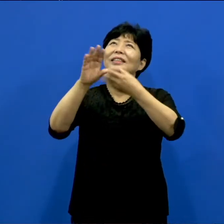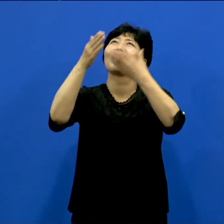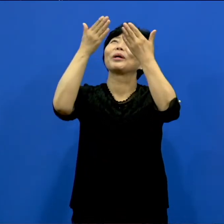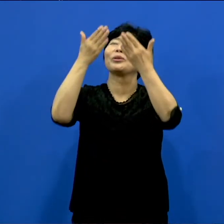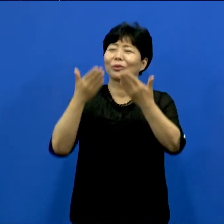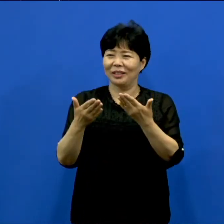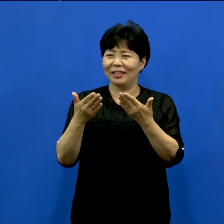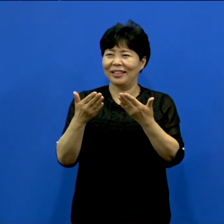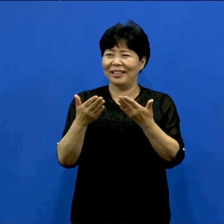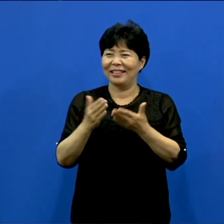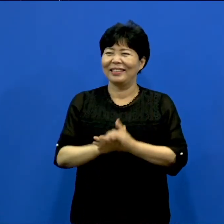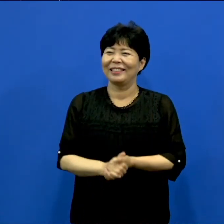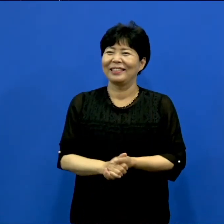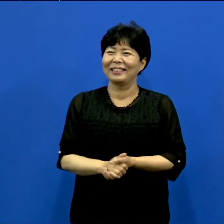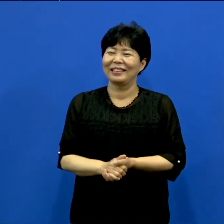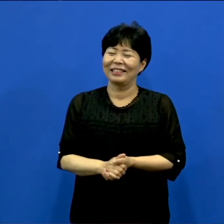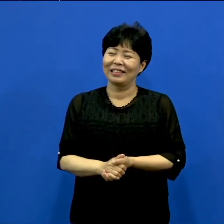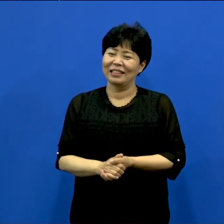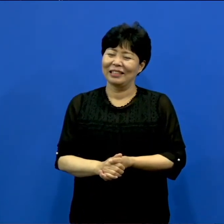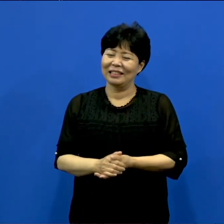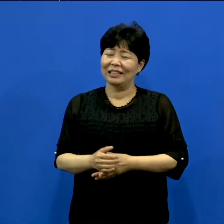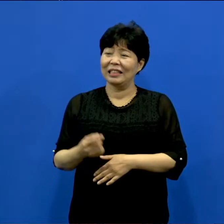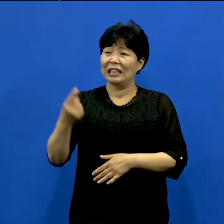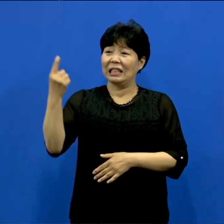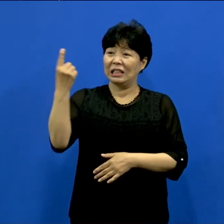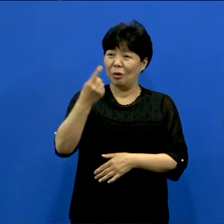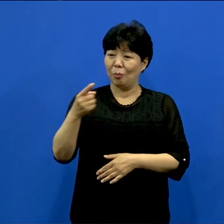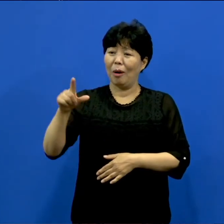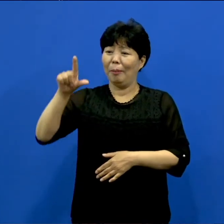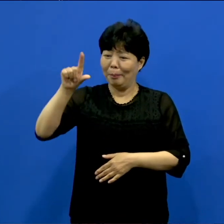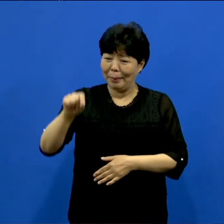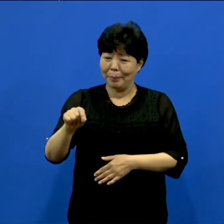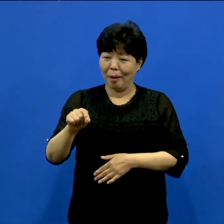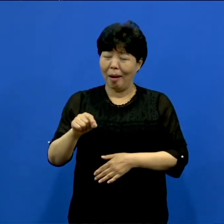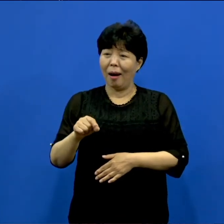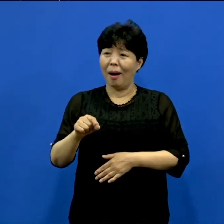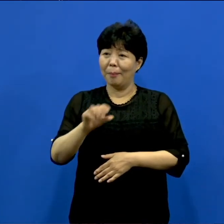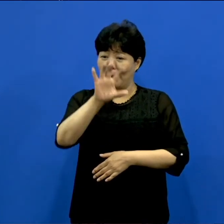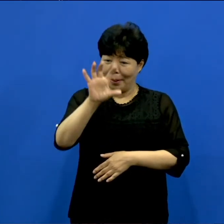와, 이게요 1000번 만번이 되면 여러분 어떻게 됐겠어요?